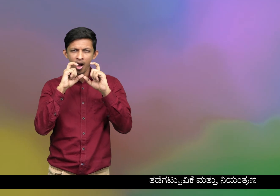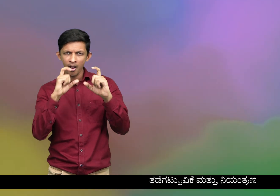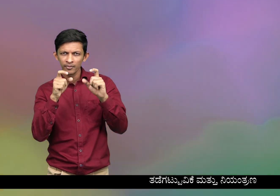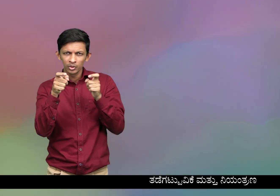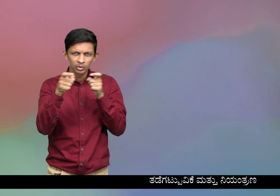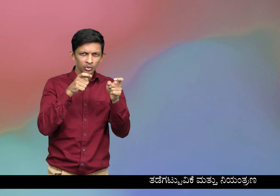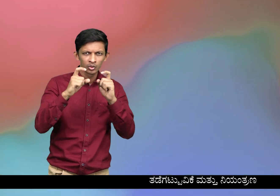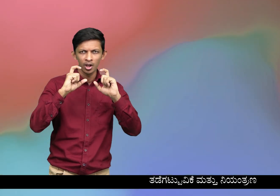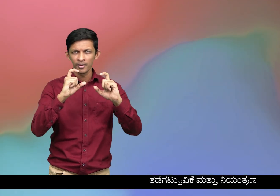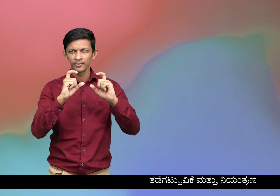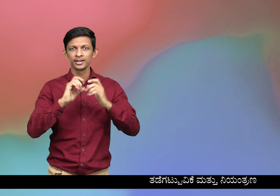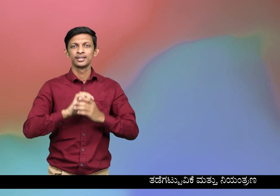ತಡೆಗಟ್ಟುವಿಕೆ ಮತ್ತು ನಿಯಂತ್ರಣ.